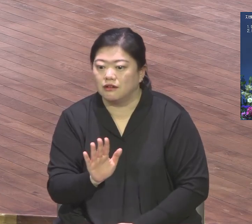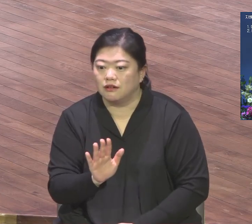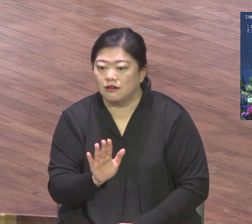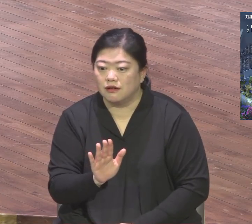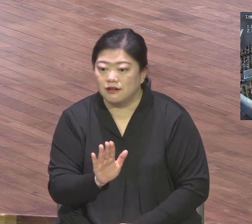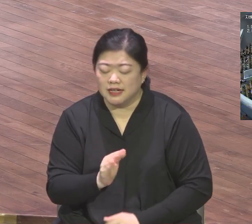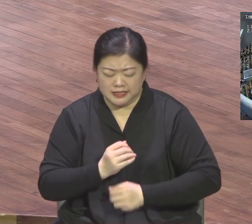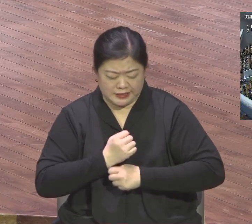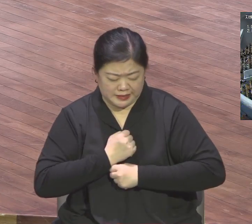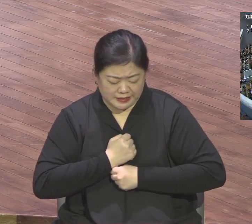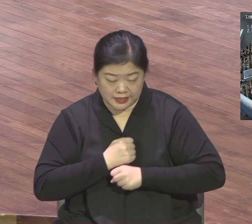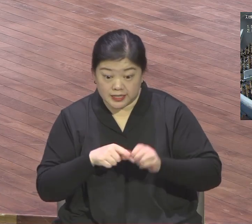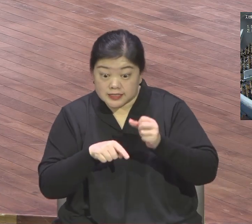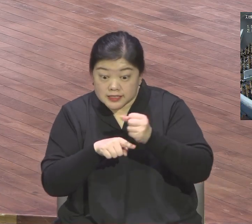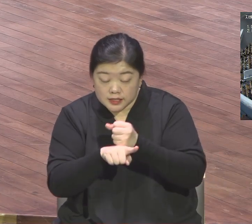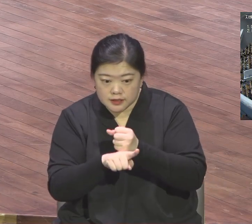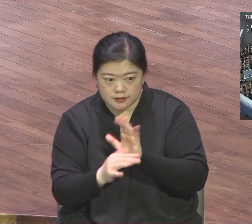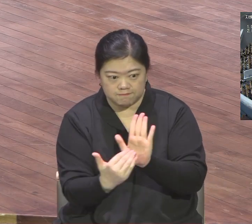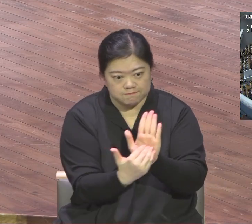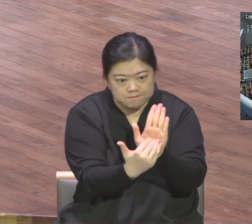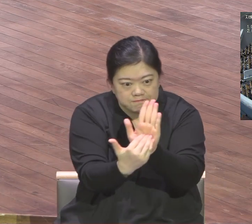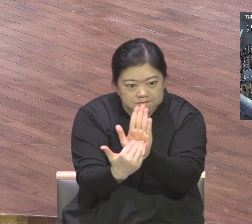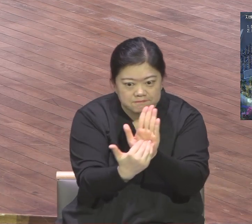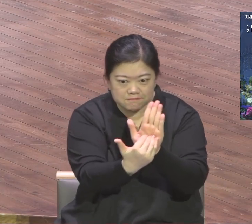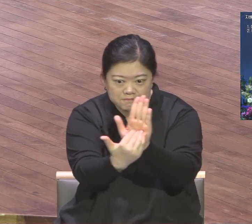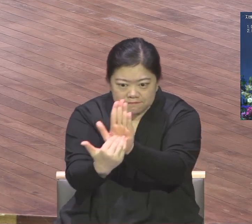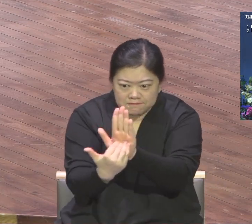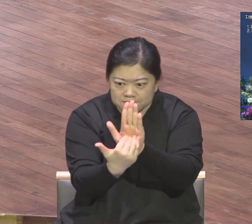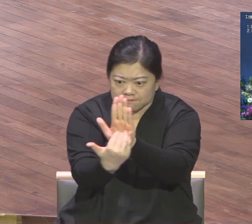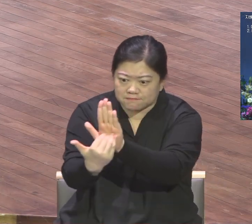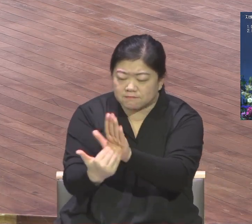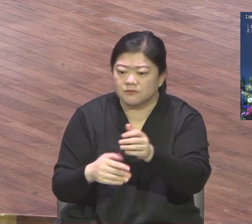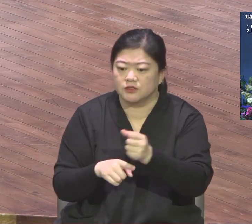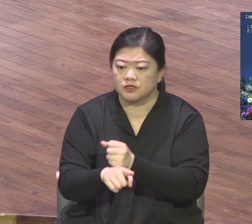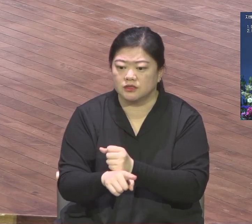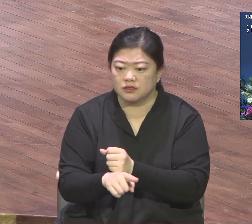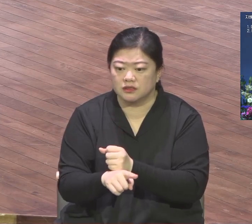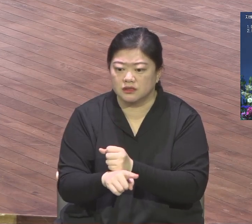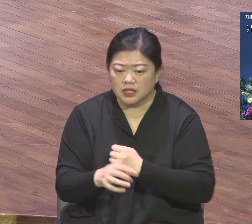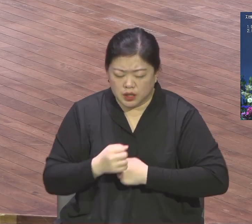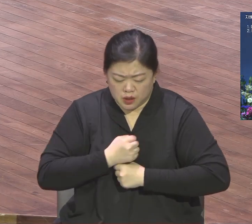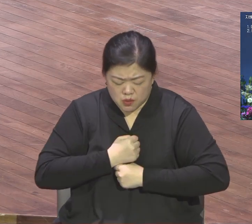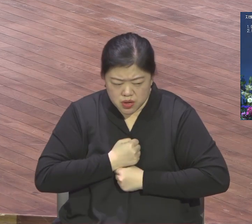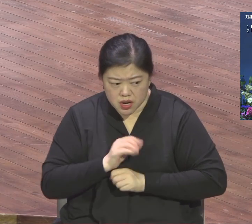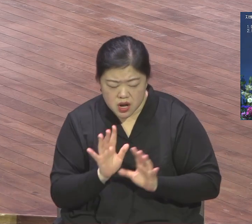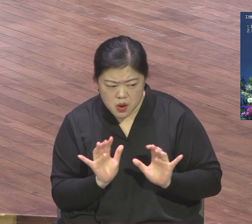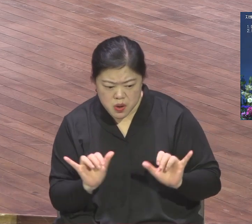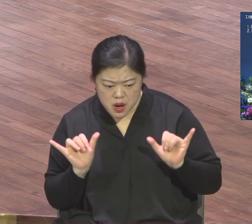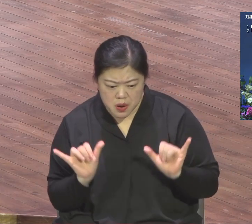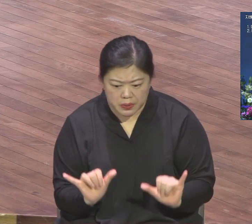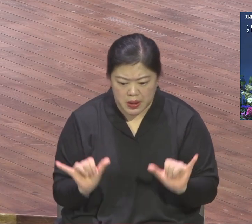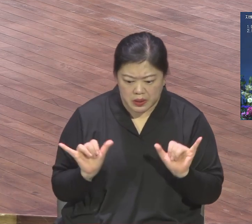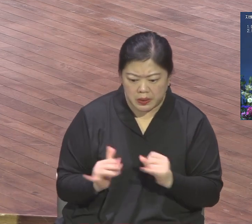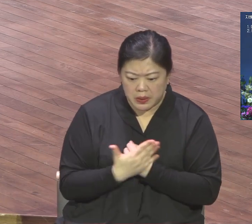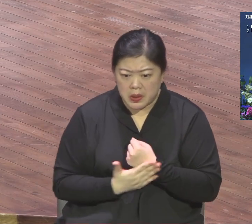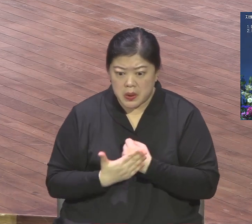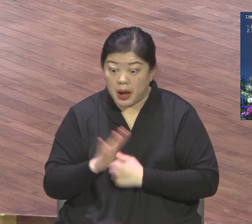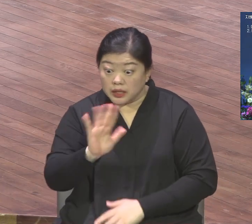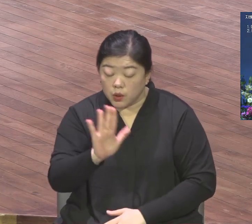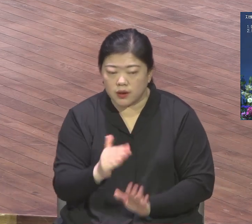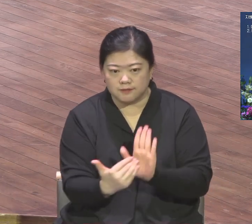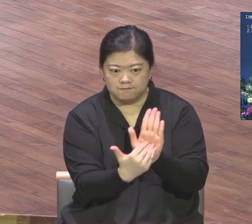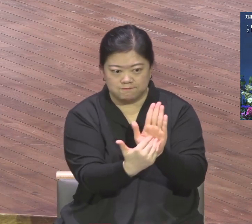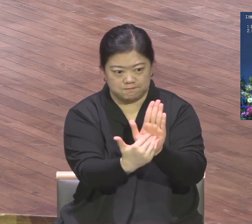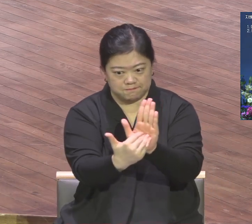악한 것과 담대히 싸워서 영적 성장을 이루는 적극적 태도다. 그 말이에요. 그러니까